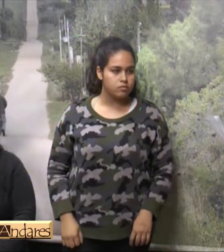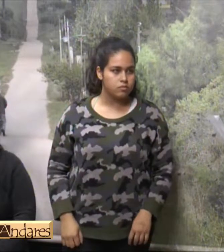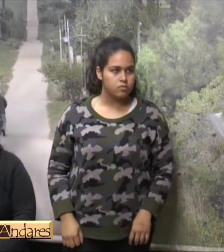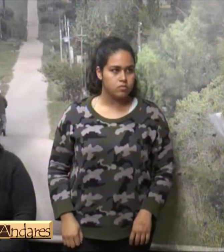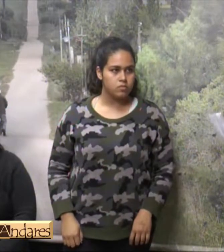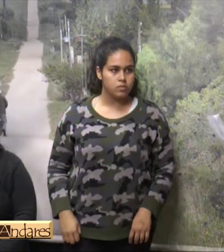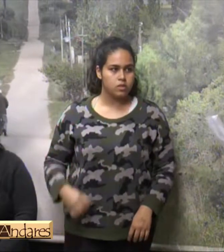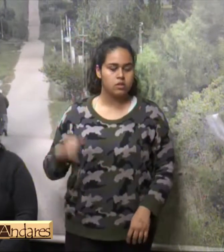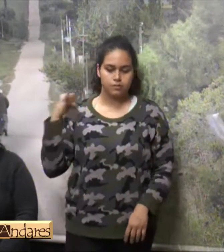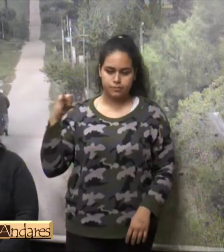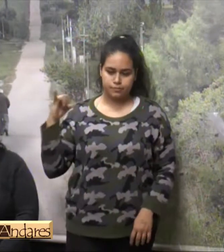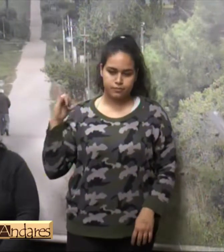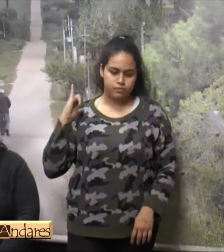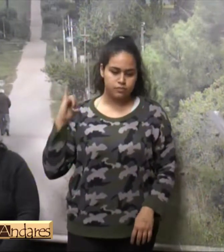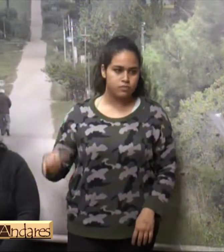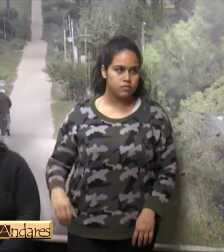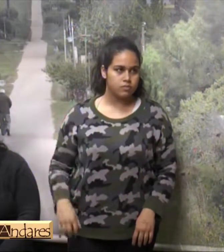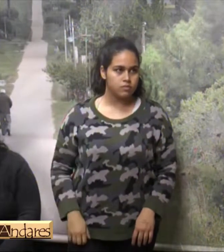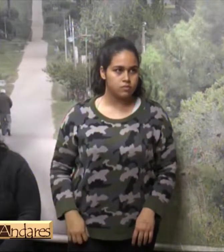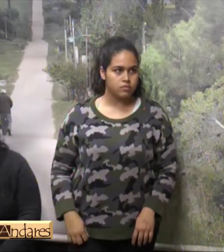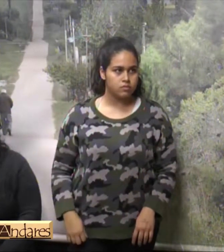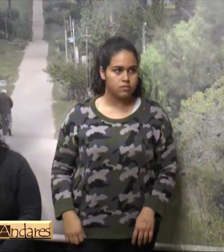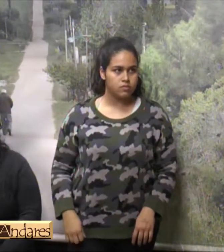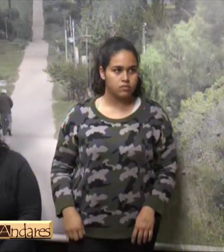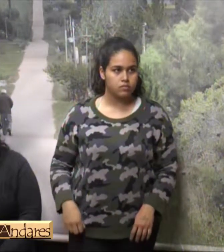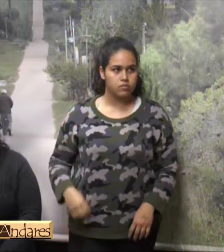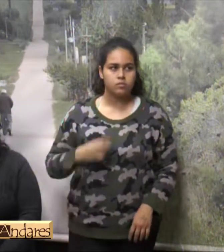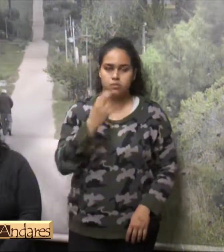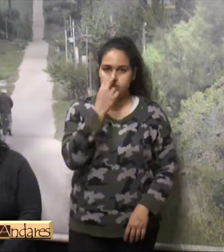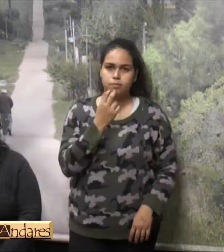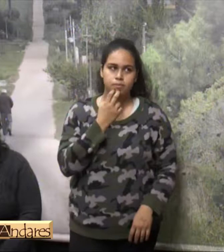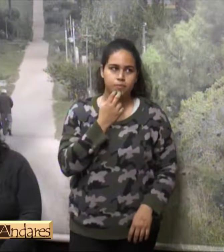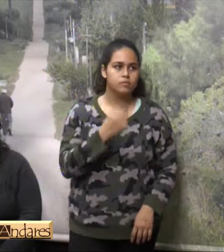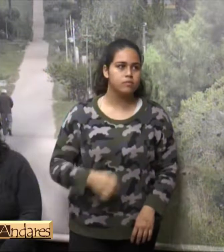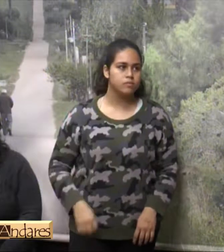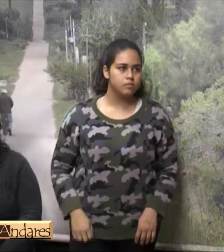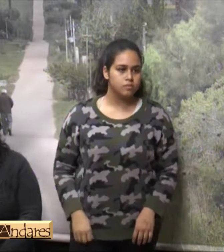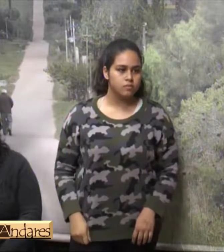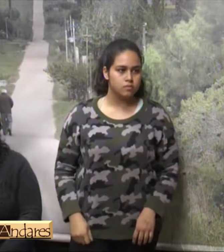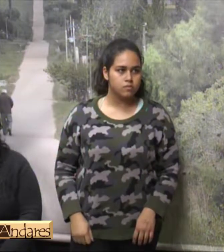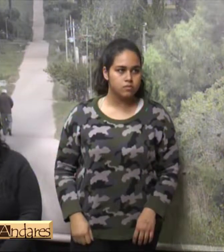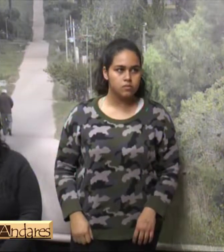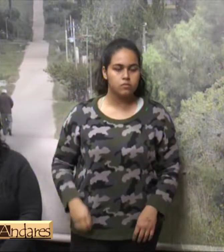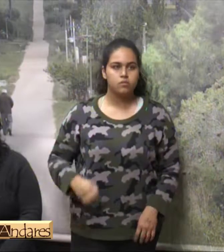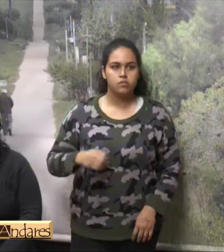Colonia San José Flores